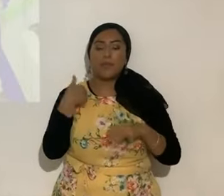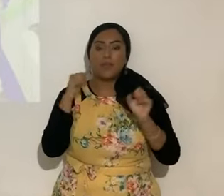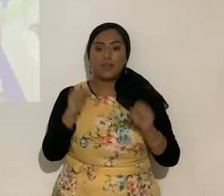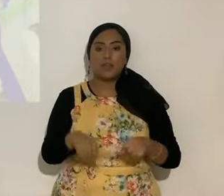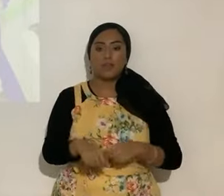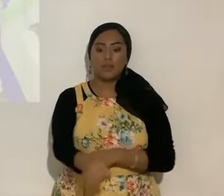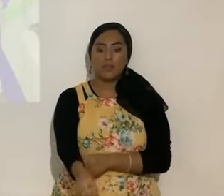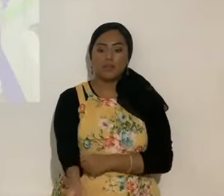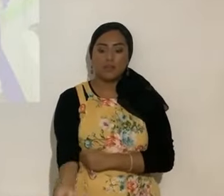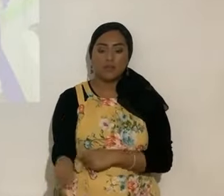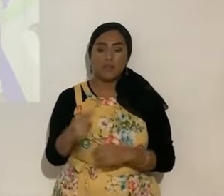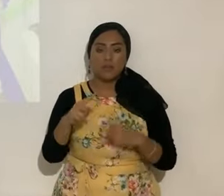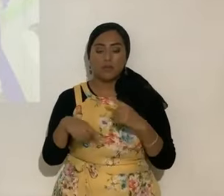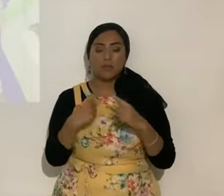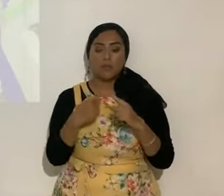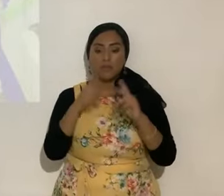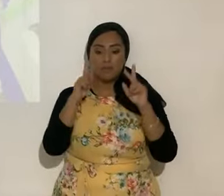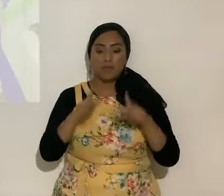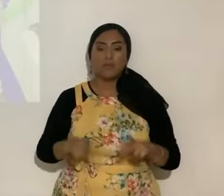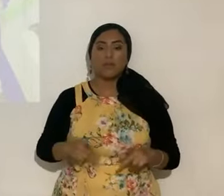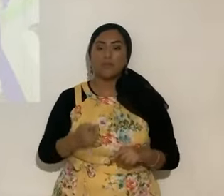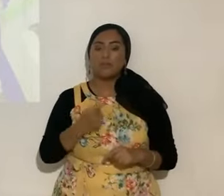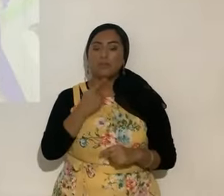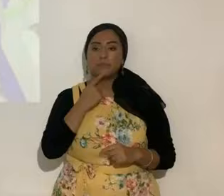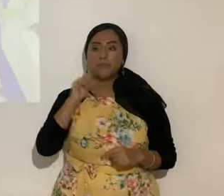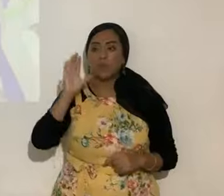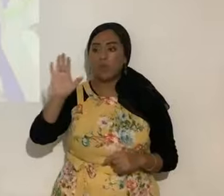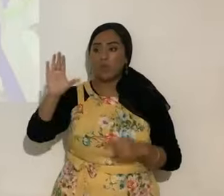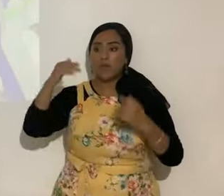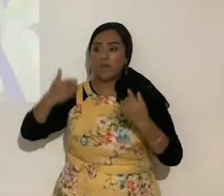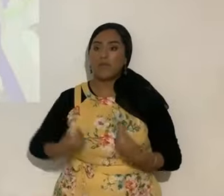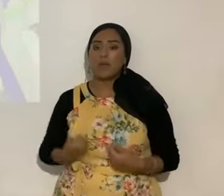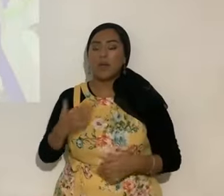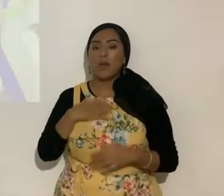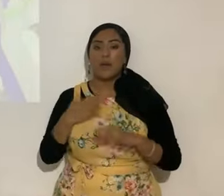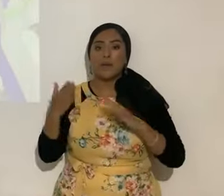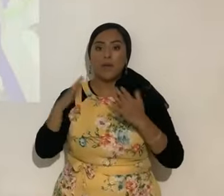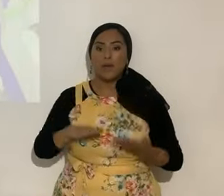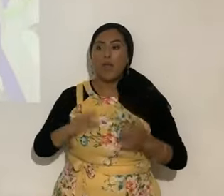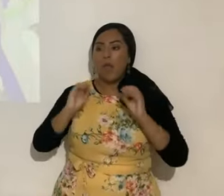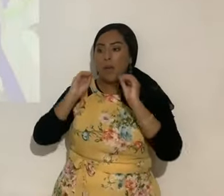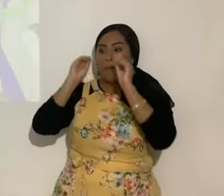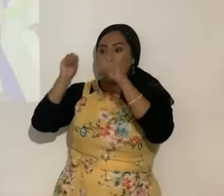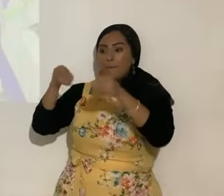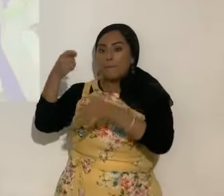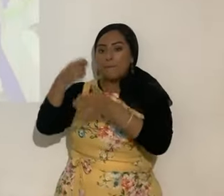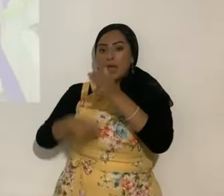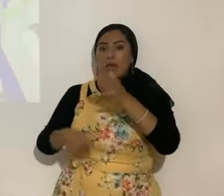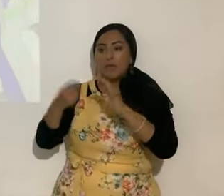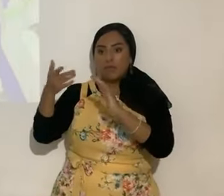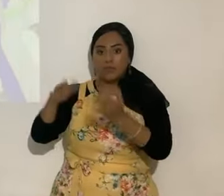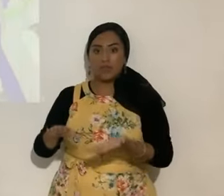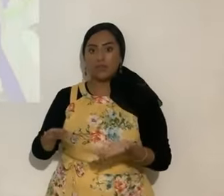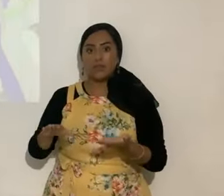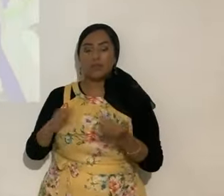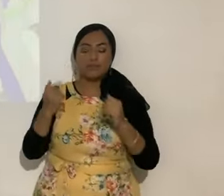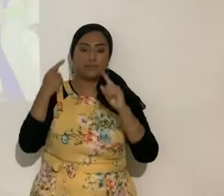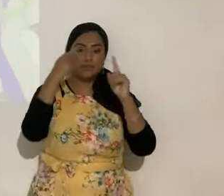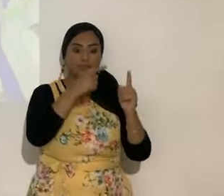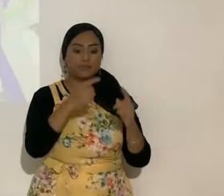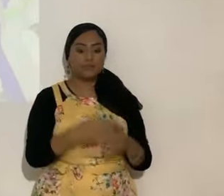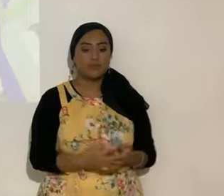darse a explicar. Entonces, cuando una persona dice, por tu culpa me estoy muriendo, le está poniendo un precio a la muerte. Ahorita voy a llegar al